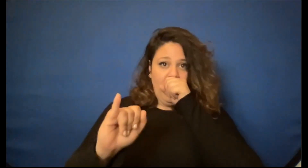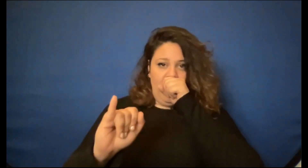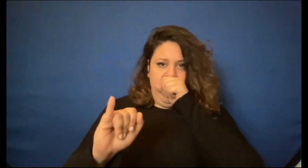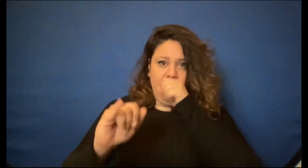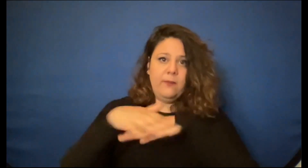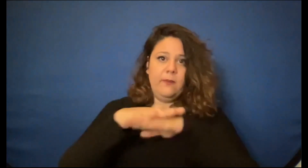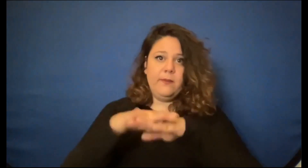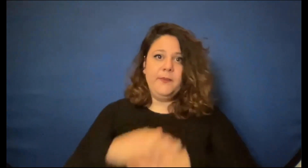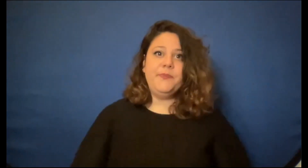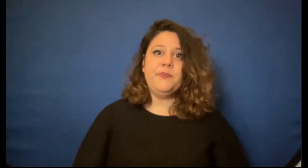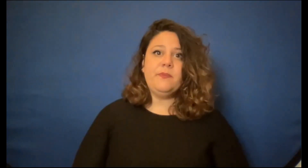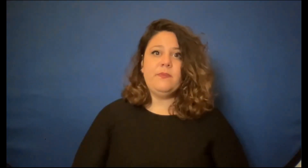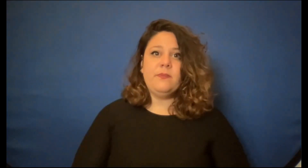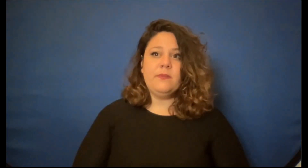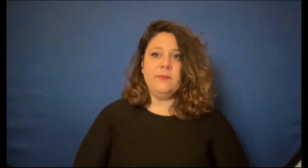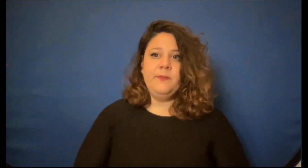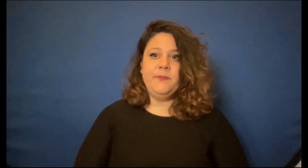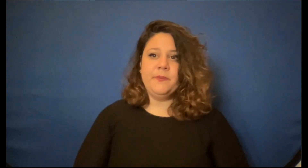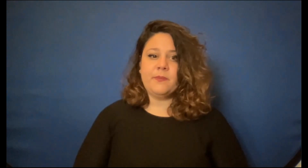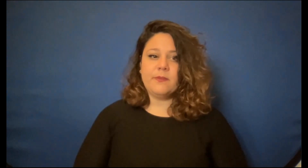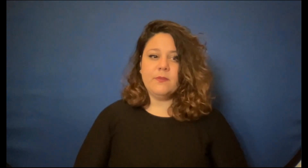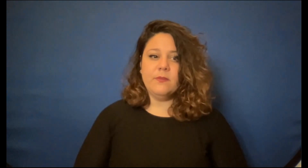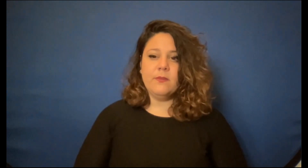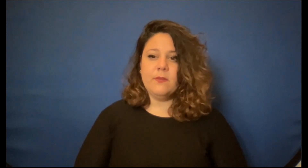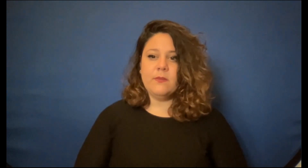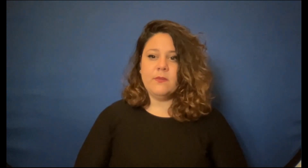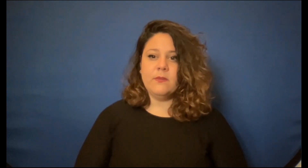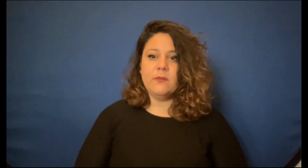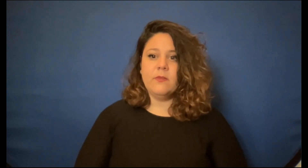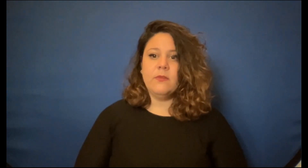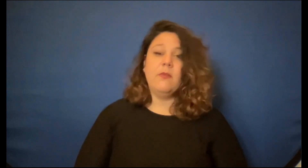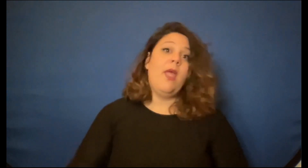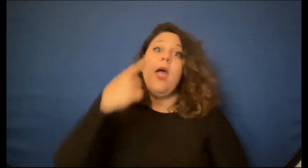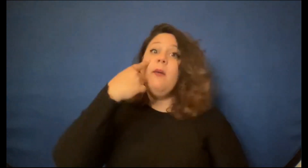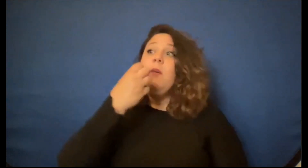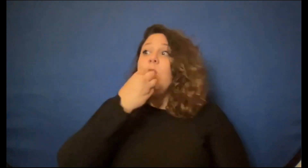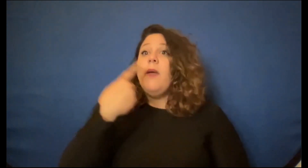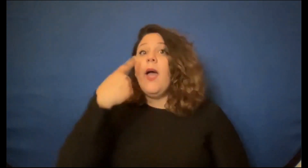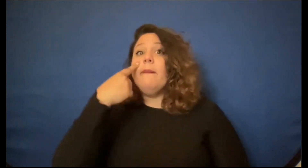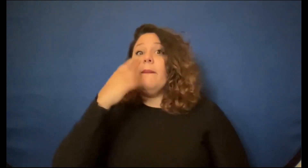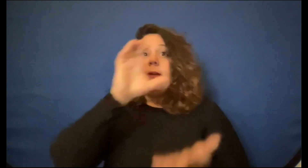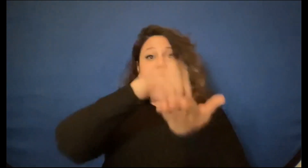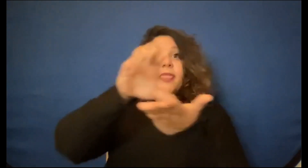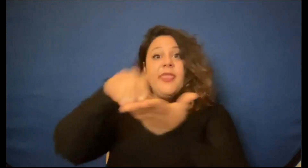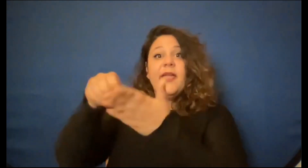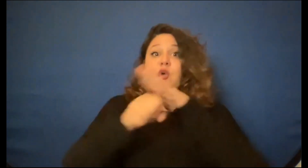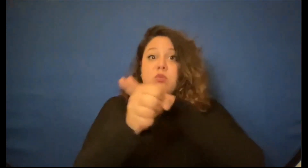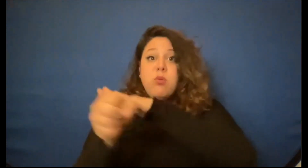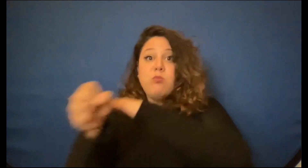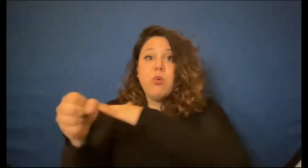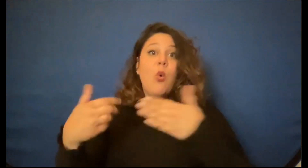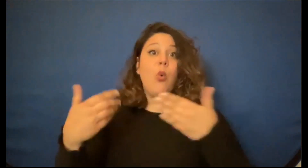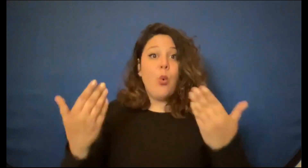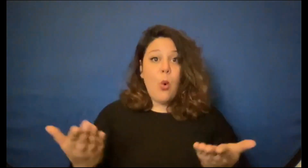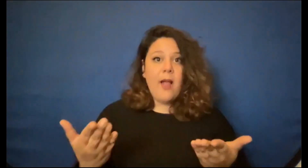hay que ver muy bien en qué centro les metimos, porque como digo, creo que tenemos que valorar todo, ¿no? Desde